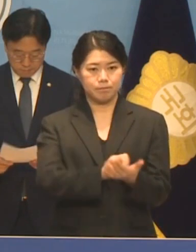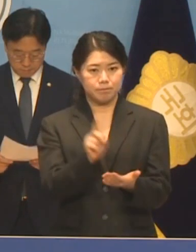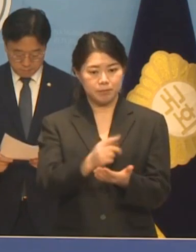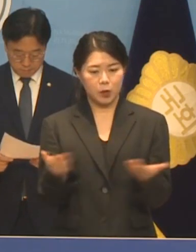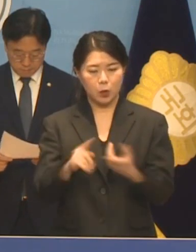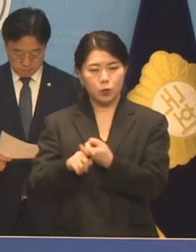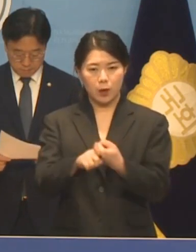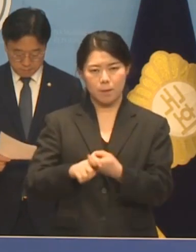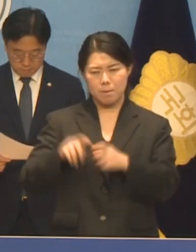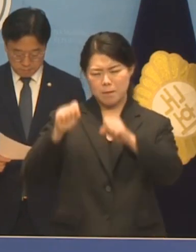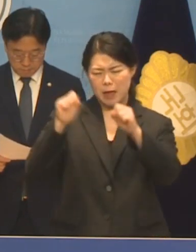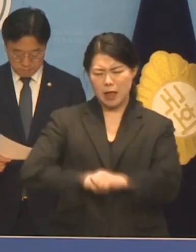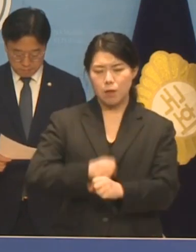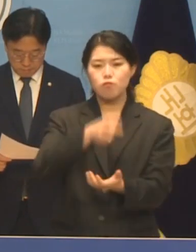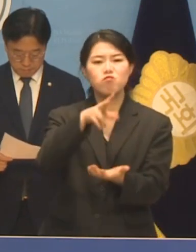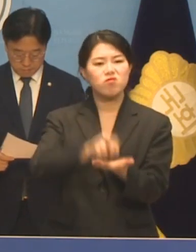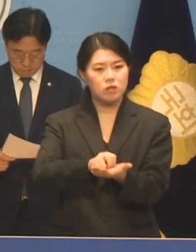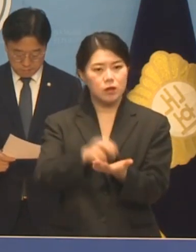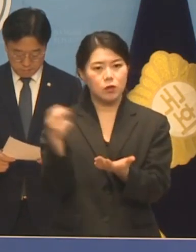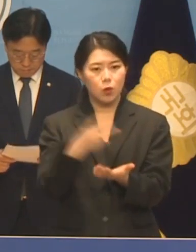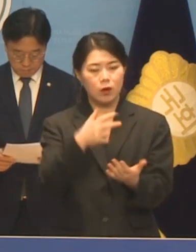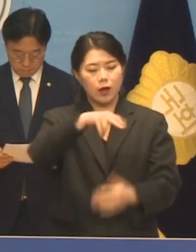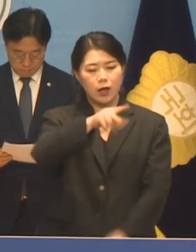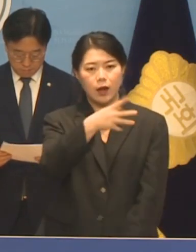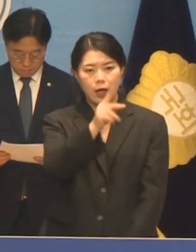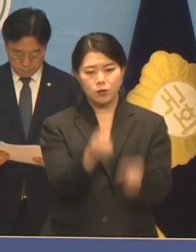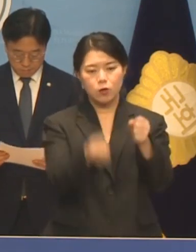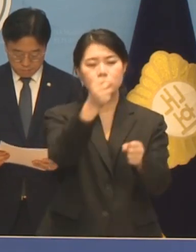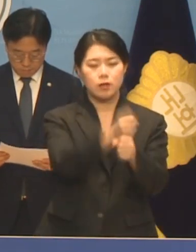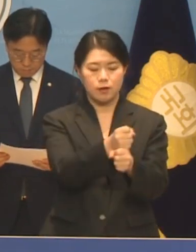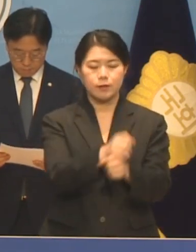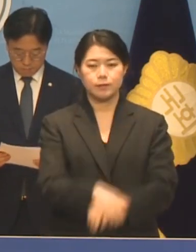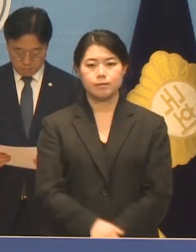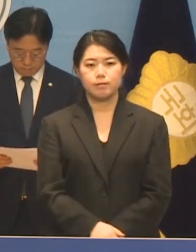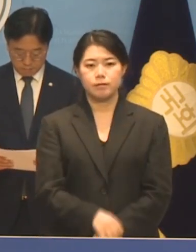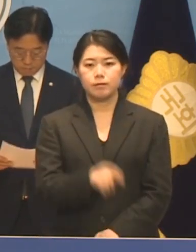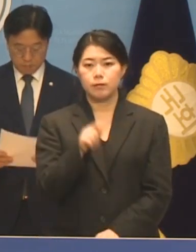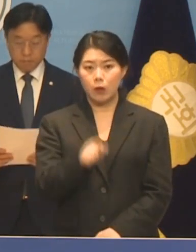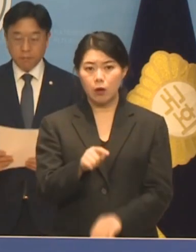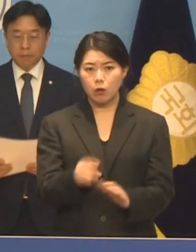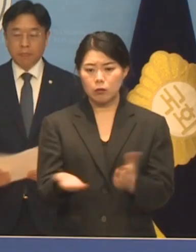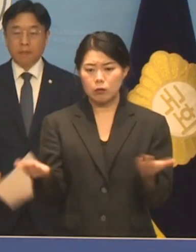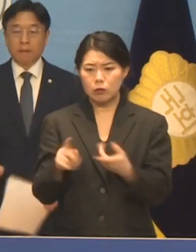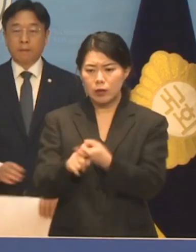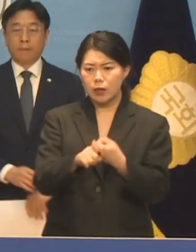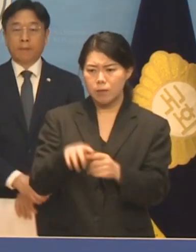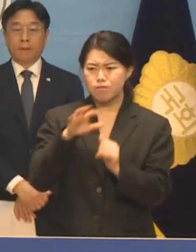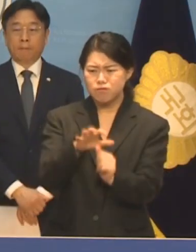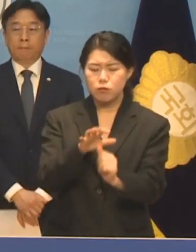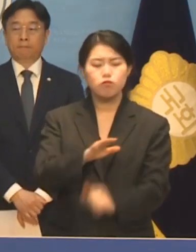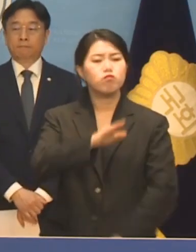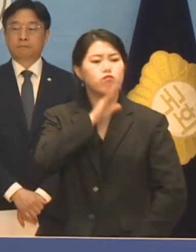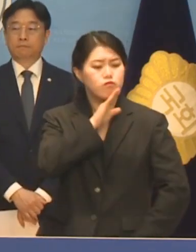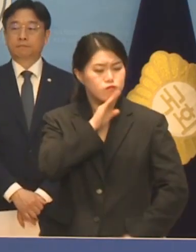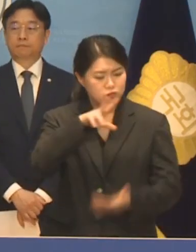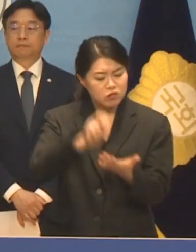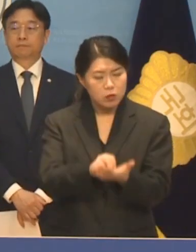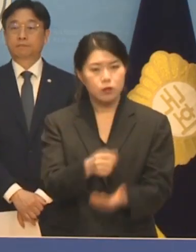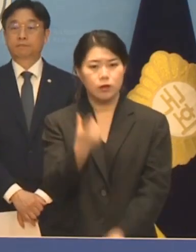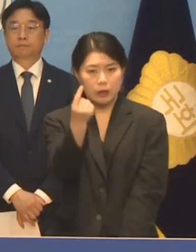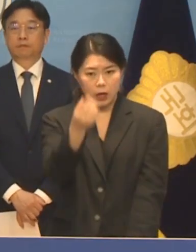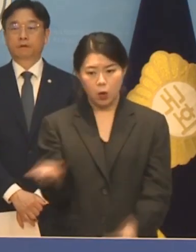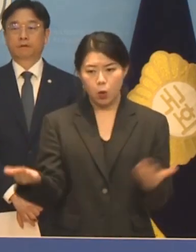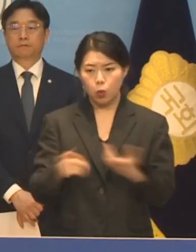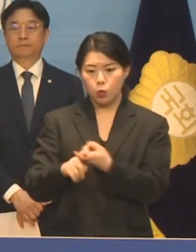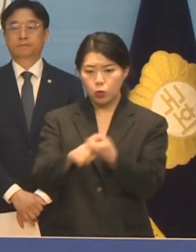탄압의 법적 문제점과 카라 정상화 촉구인데요. 노조 탄압 당연히 법적으로 문제 있습니다. 이런 당연한 이야기, 노동조합 괴롭히면